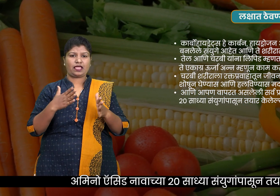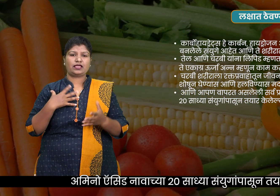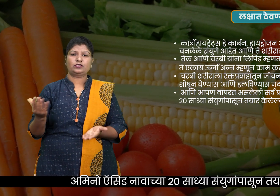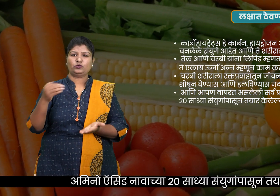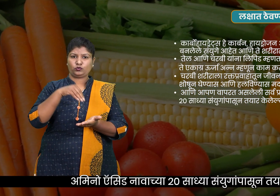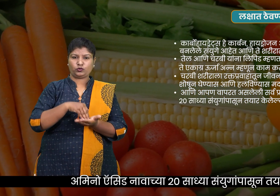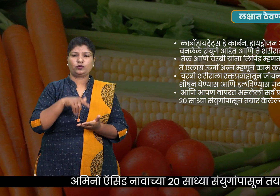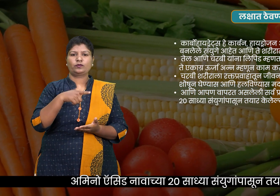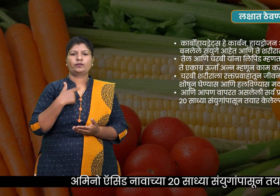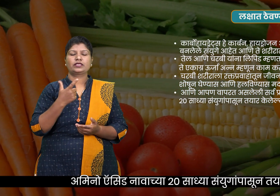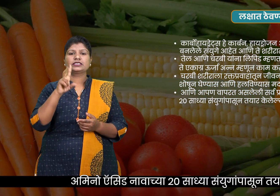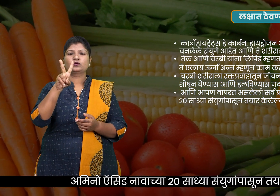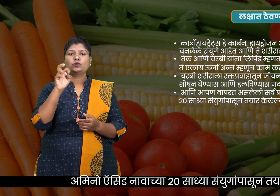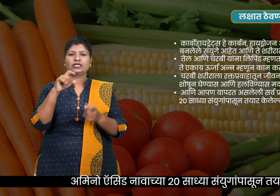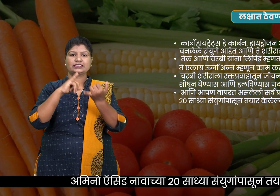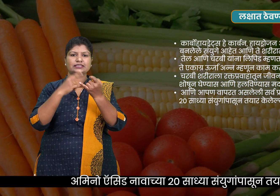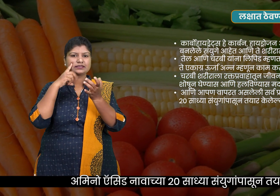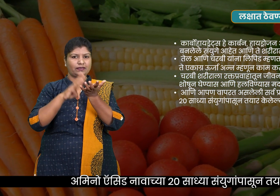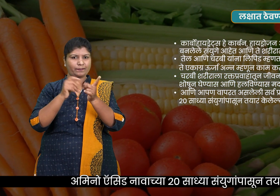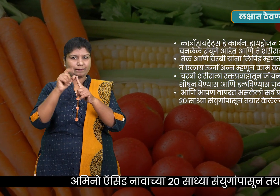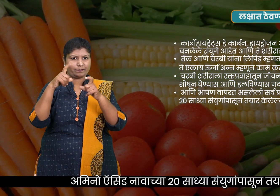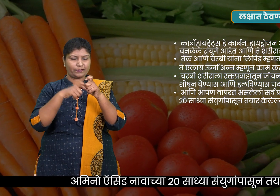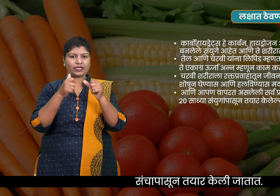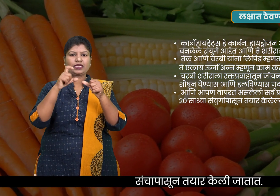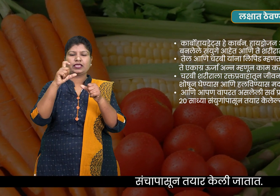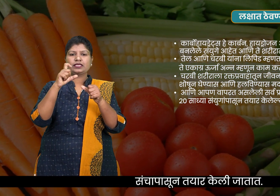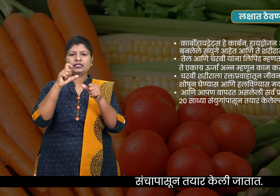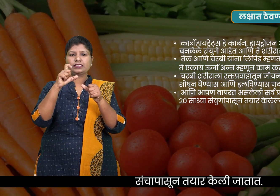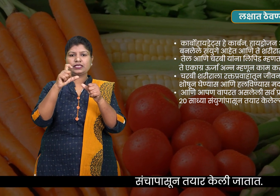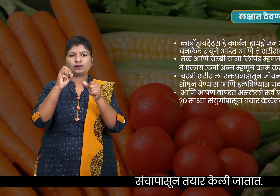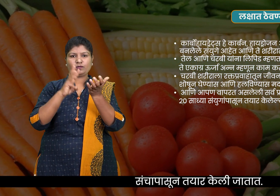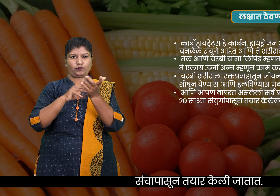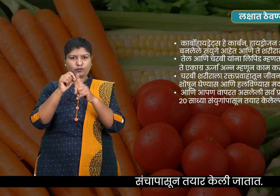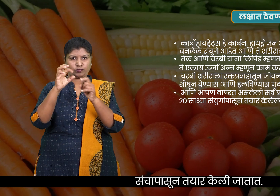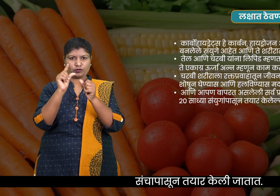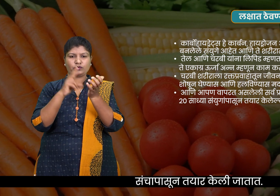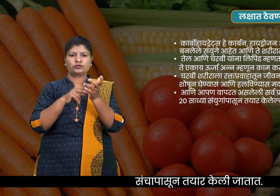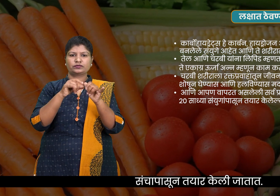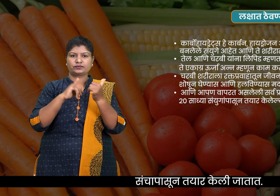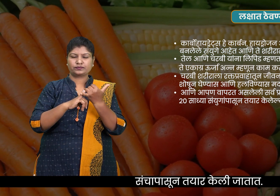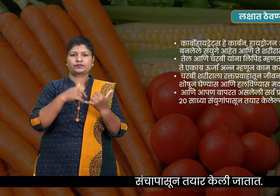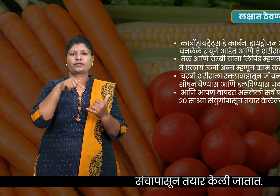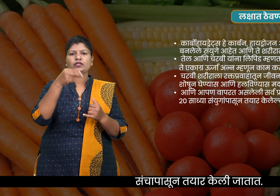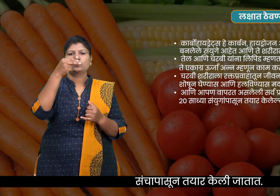अमिनो ॲसिड नावाच्या 20 साध्या संयुगांपासून तयार केलेल्या संचापासून तयार केली जातात.